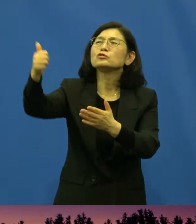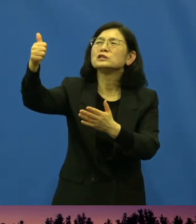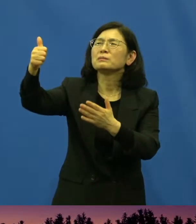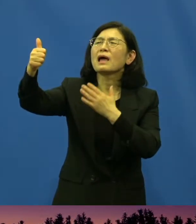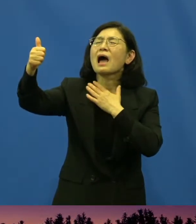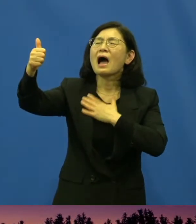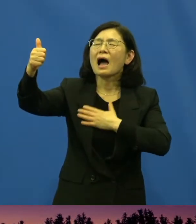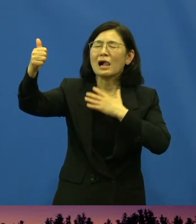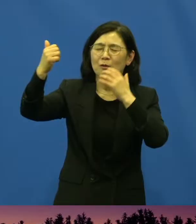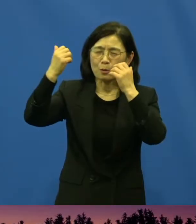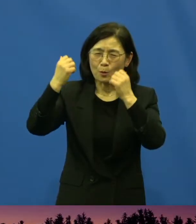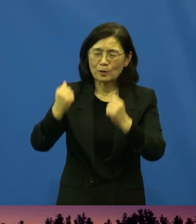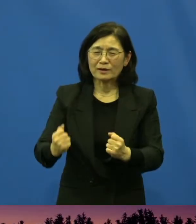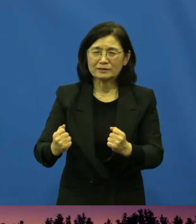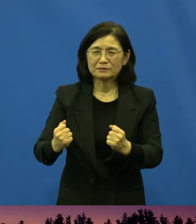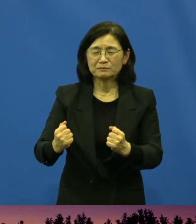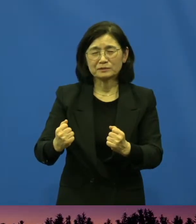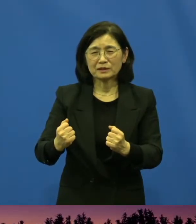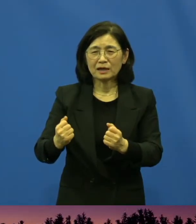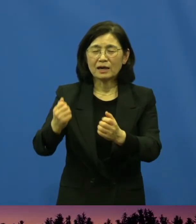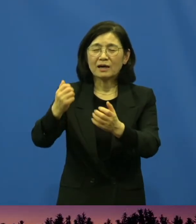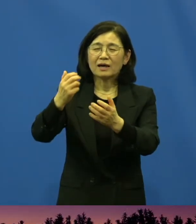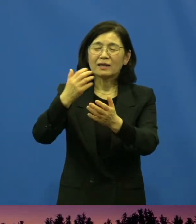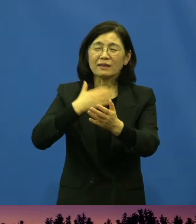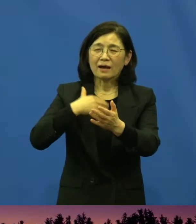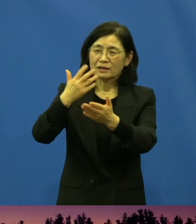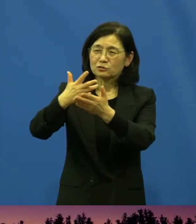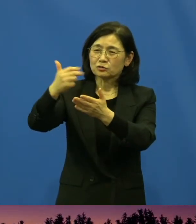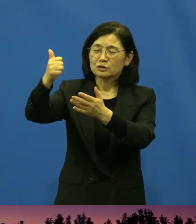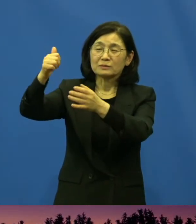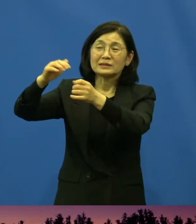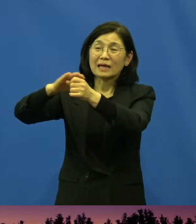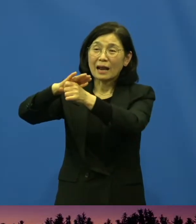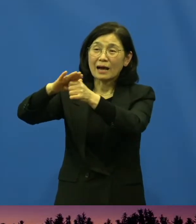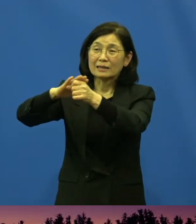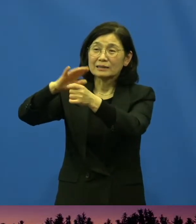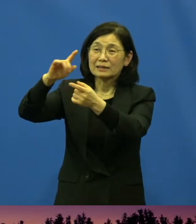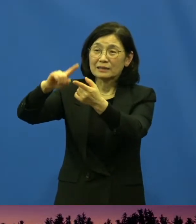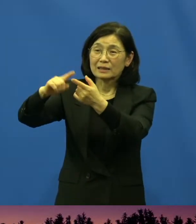내가 주님을 사랑하는 주님이 아십니다. 주님이 아십니다.